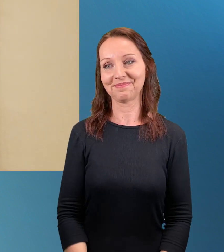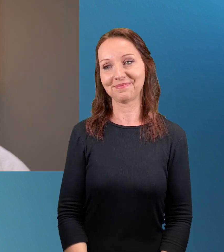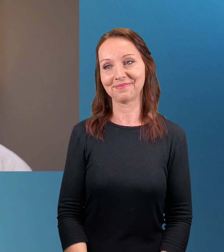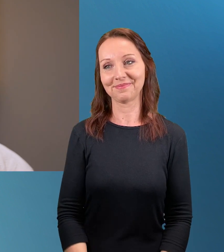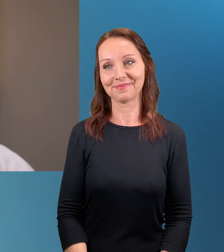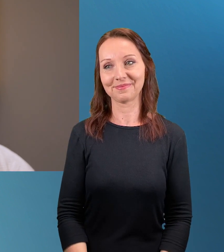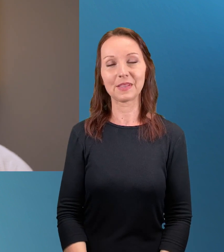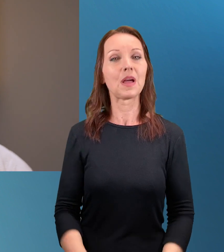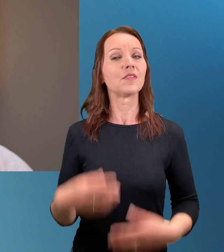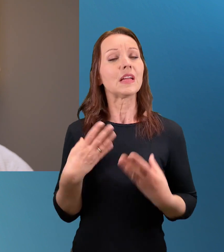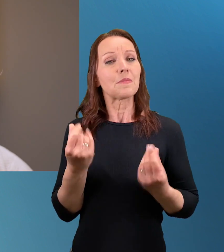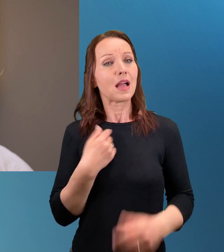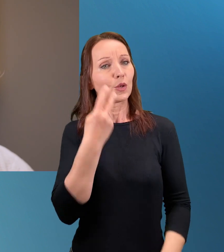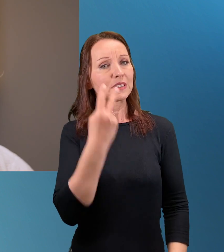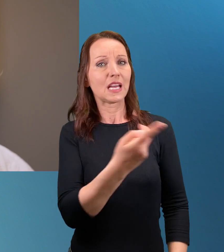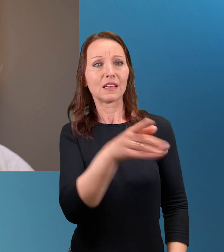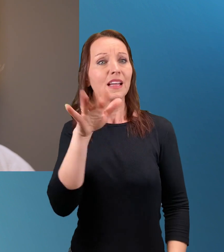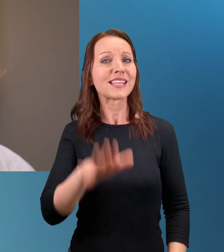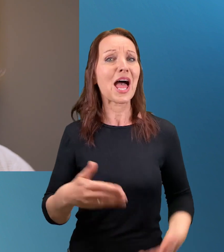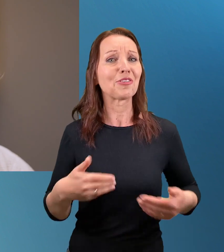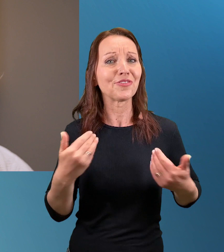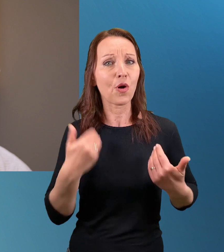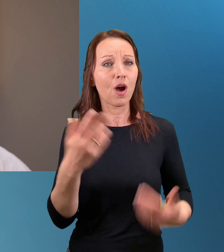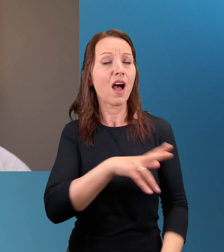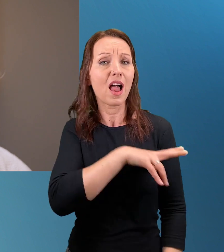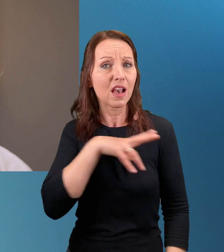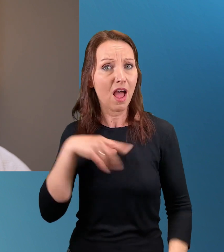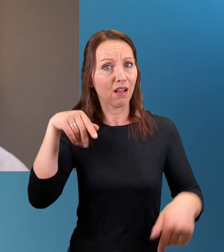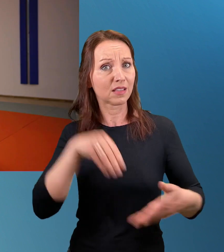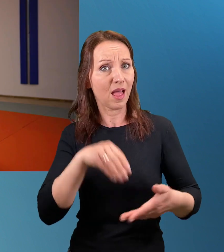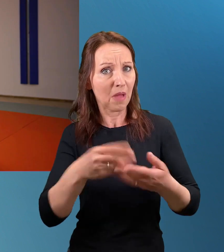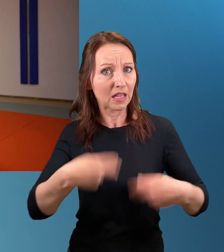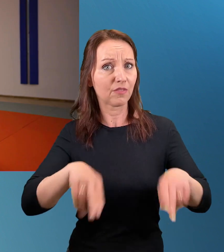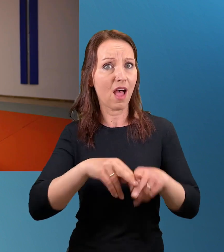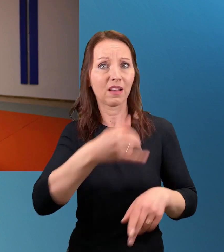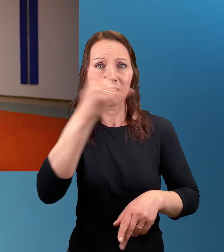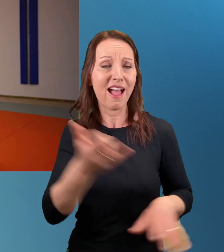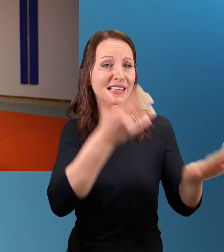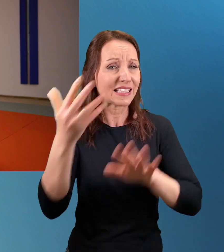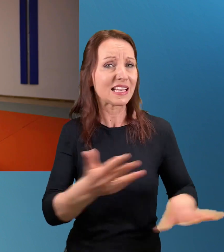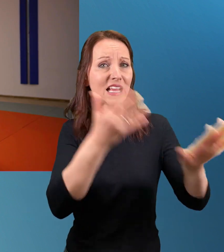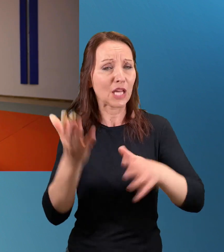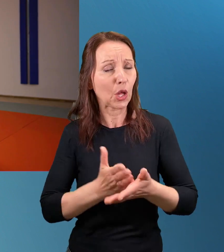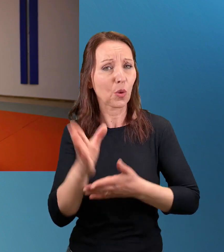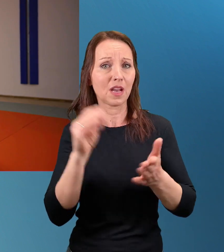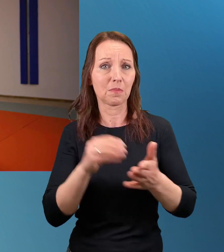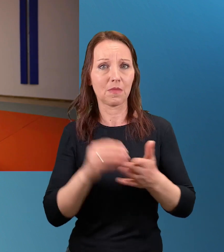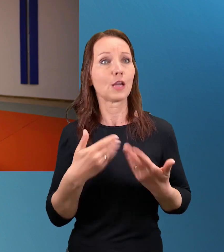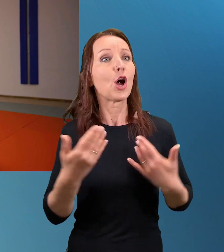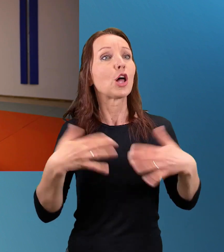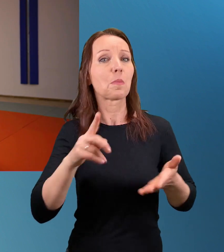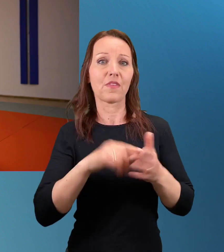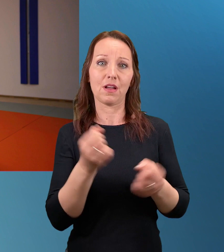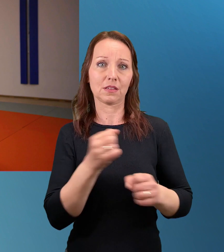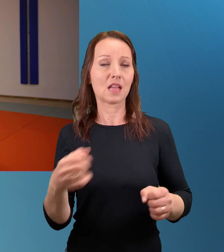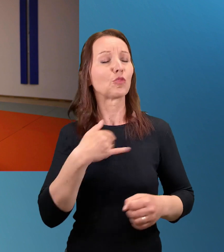haben, wie lange die hier machen, wie viele Jahre, Jahrzehnte, mehr kann man nicht verlangen. Man gibt viel und man